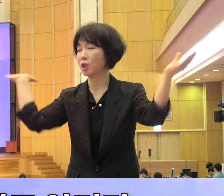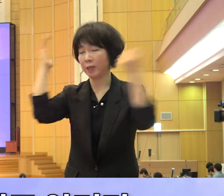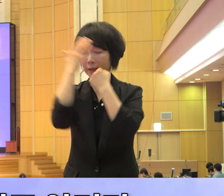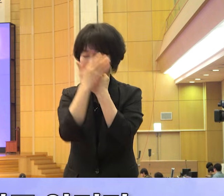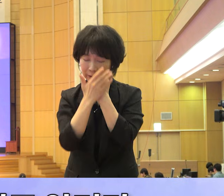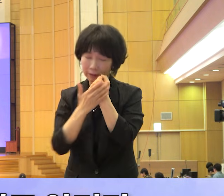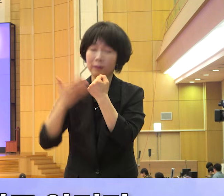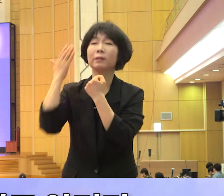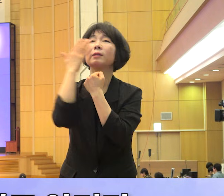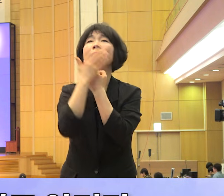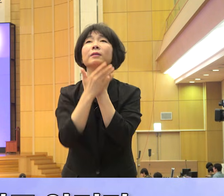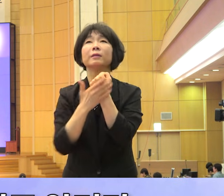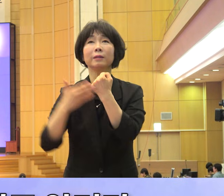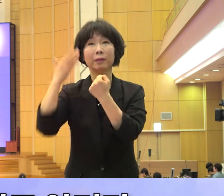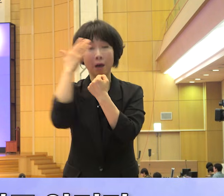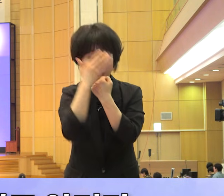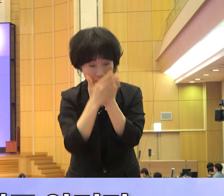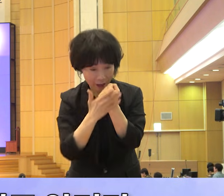베푸신